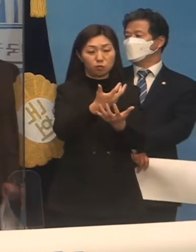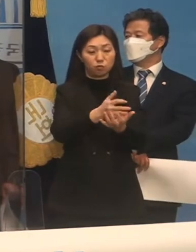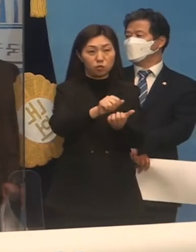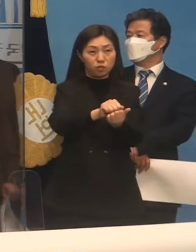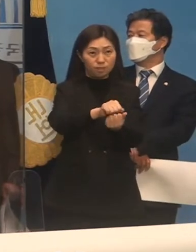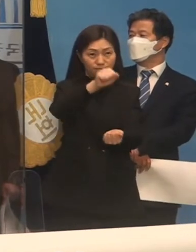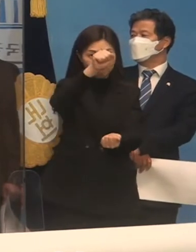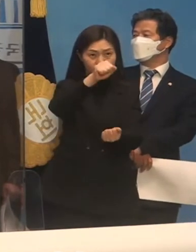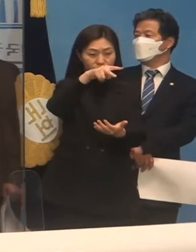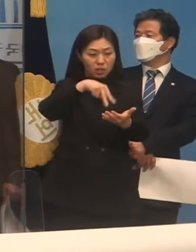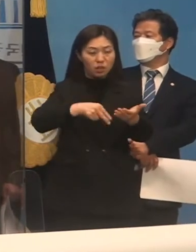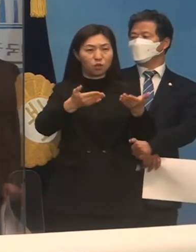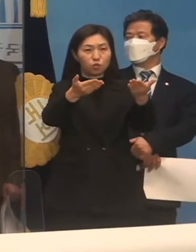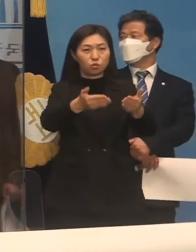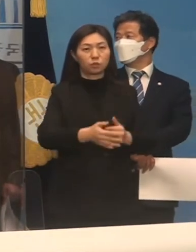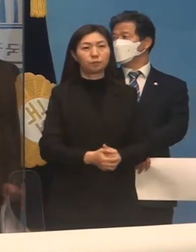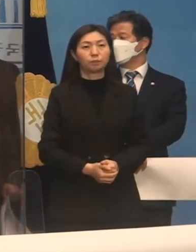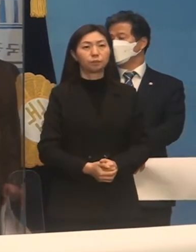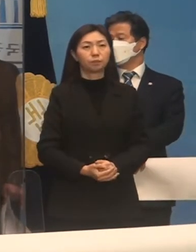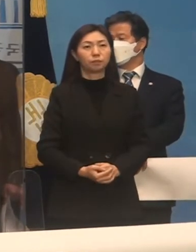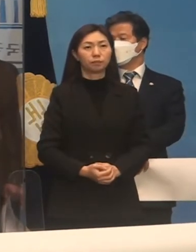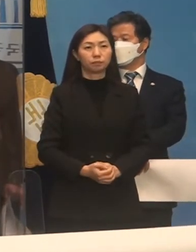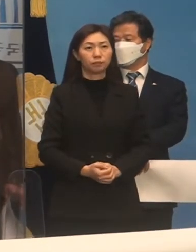먼저 낭독하겠습니다.